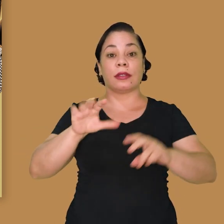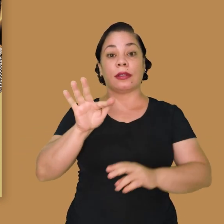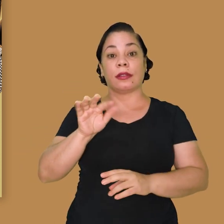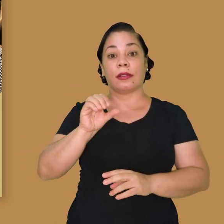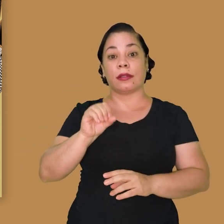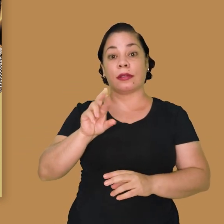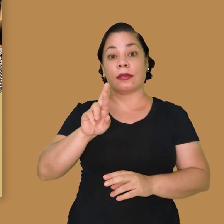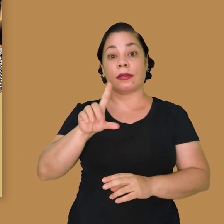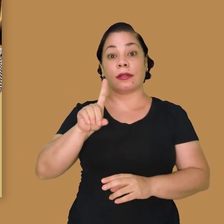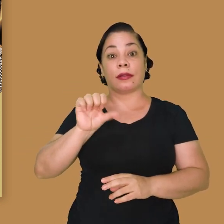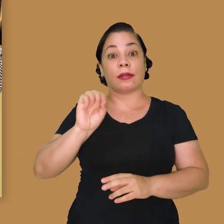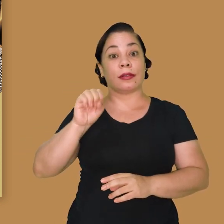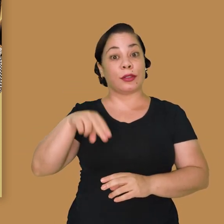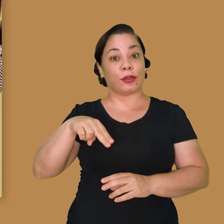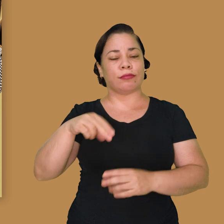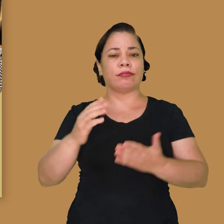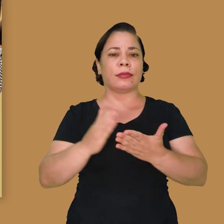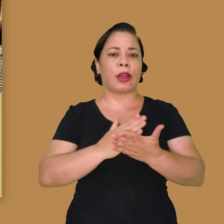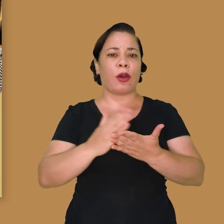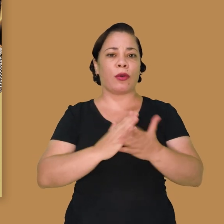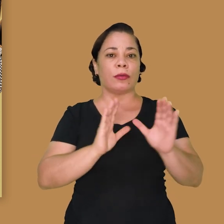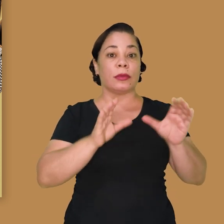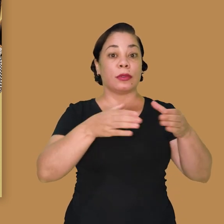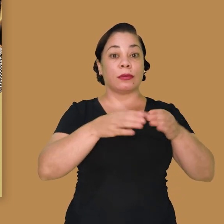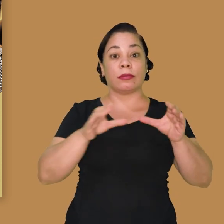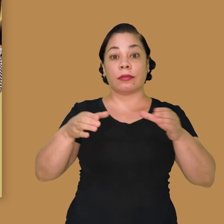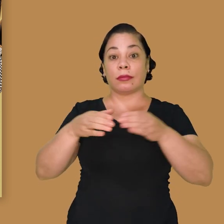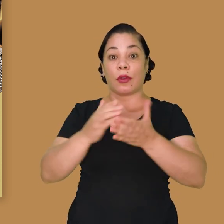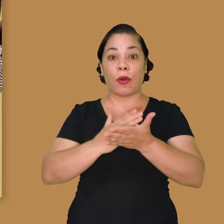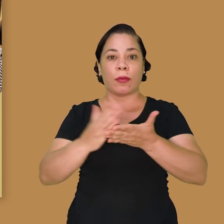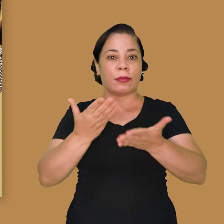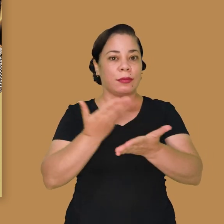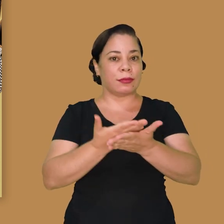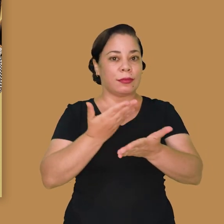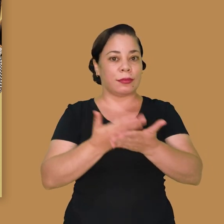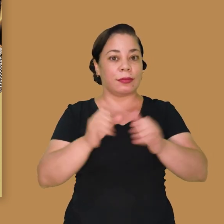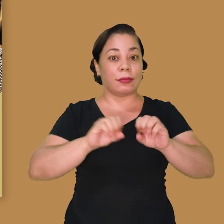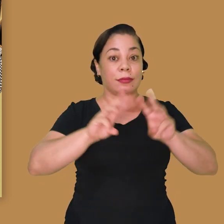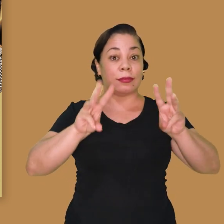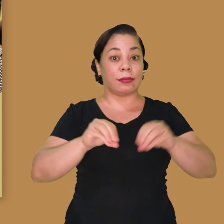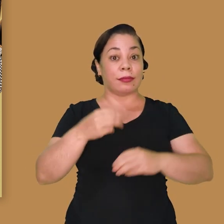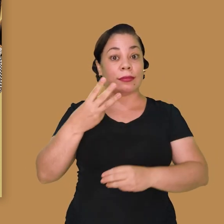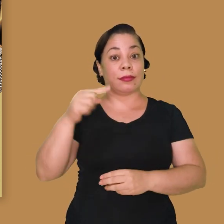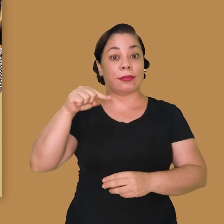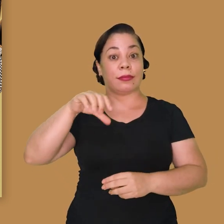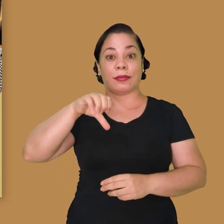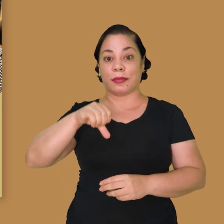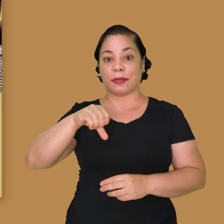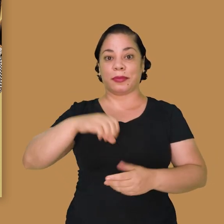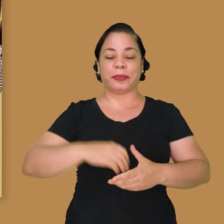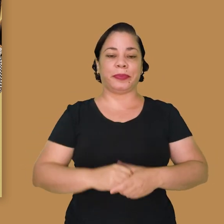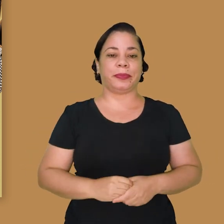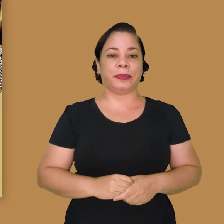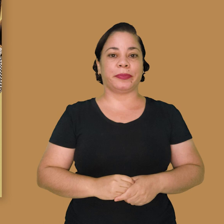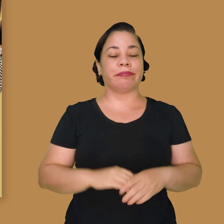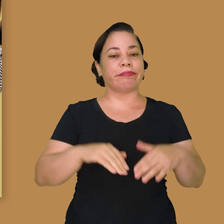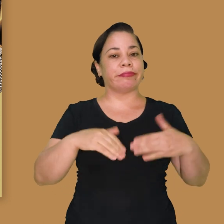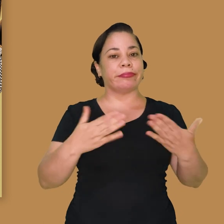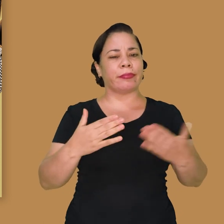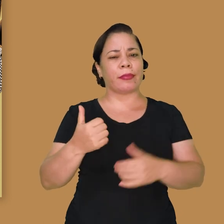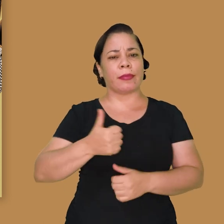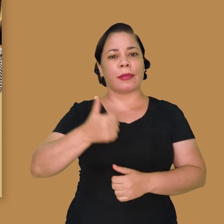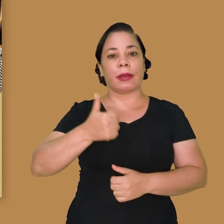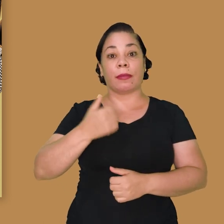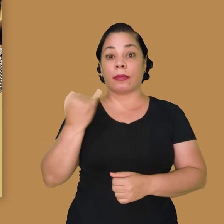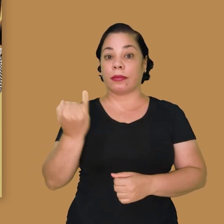com o tema fordson assim algumas turmas já irão ocorrer no Moodle 3.9 bem